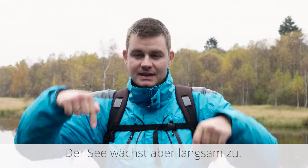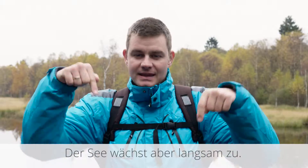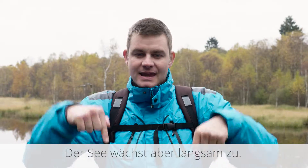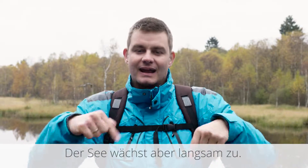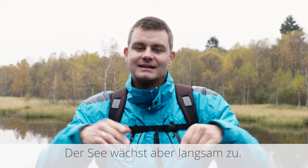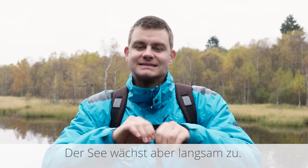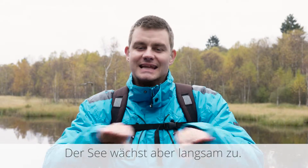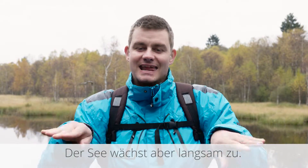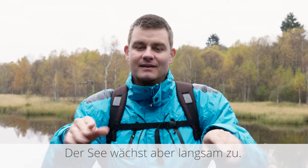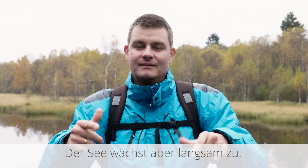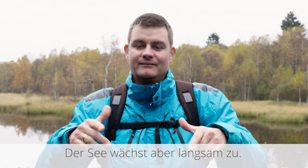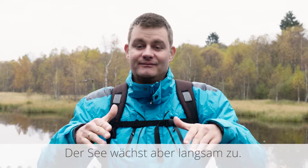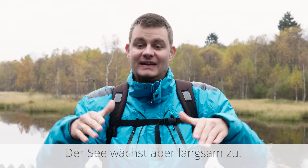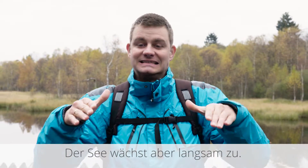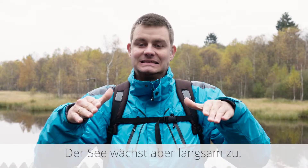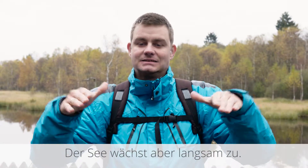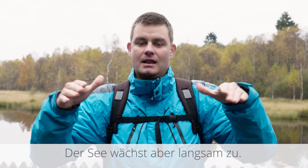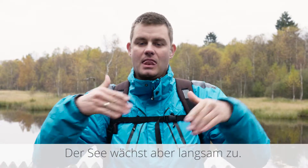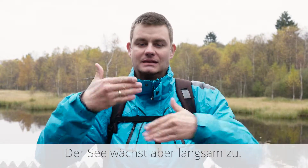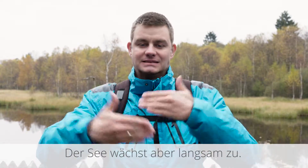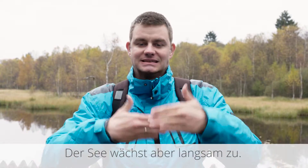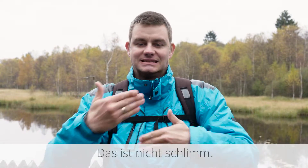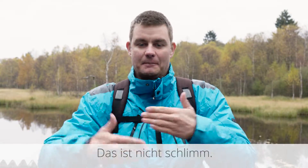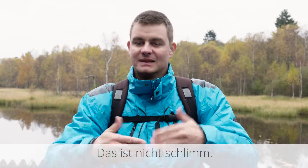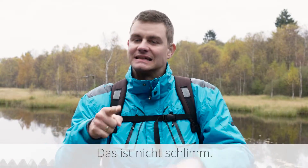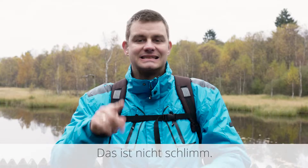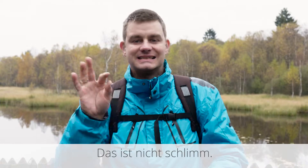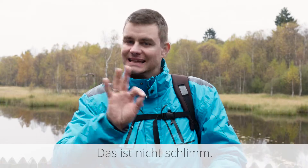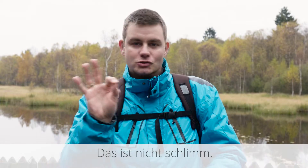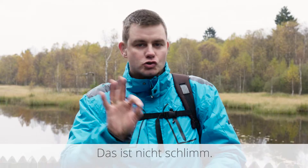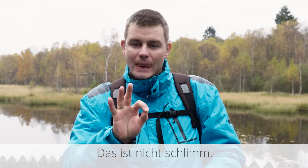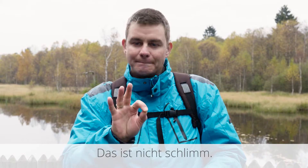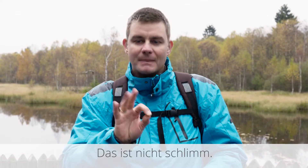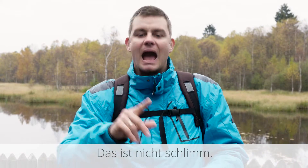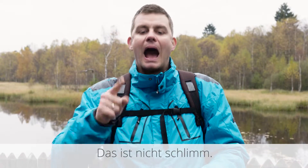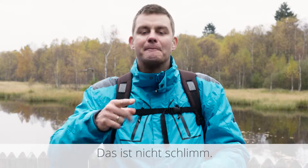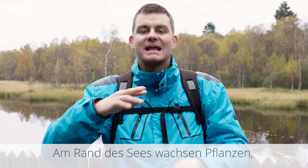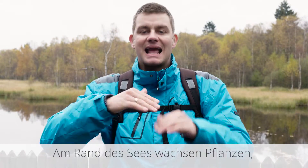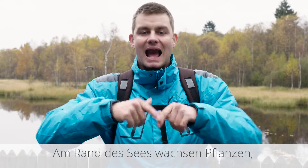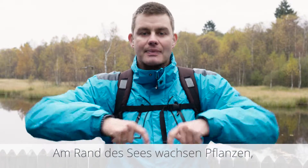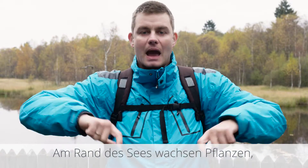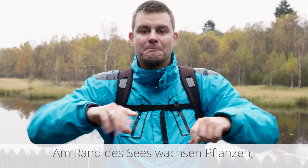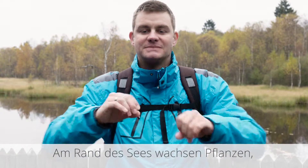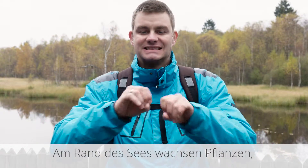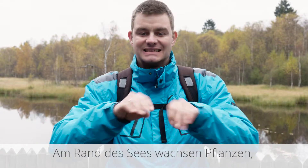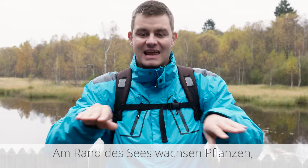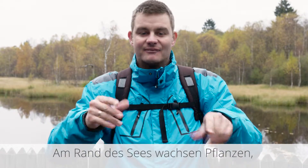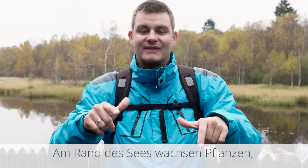Der See wächst aber langsam zu. Das ist nicht schlimm. Am Rand des Sees wachsen